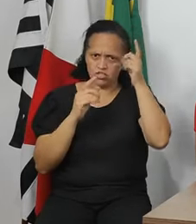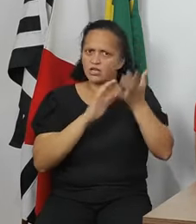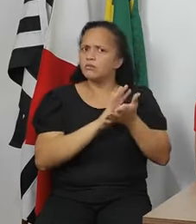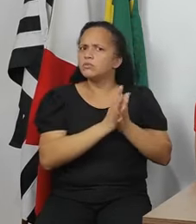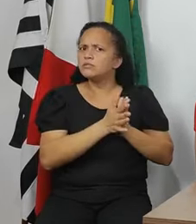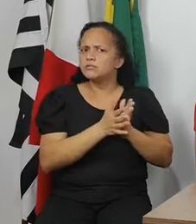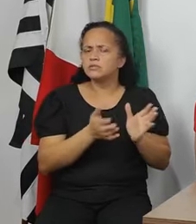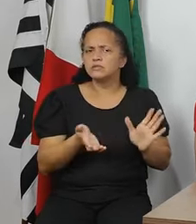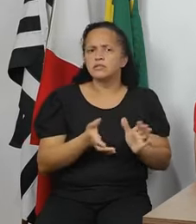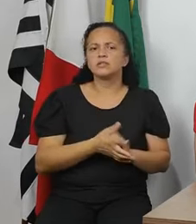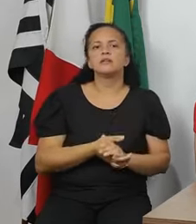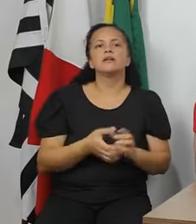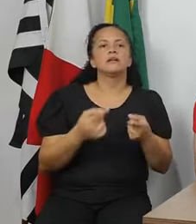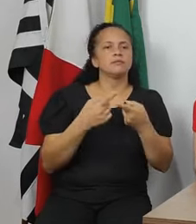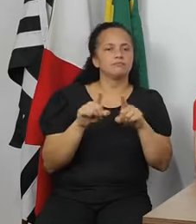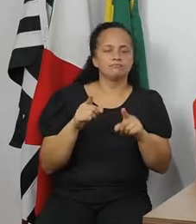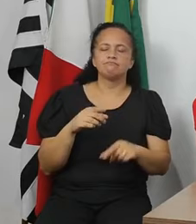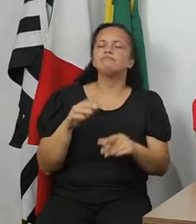jejum.